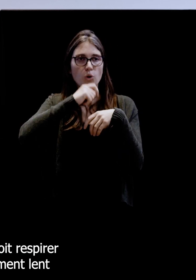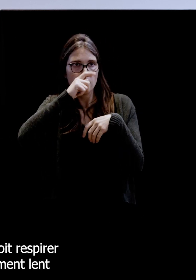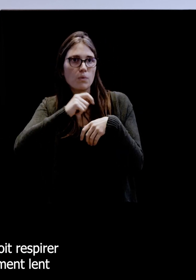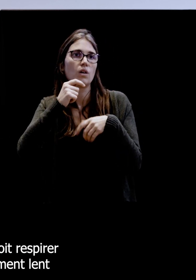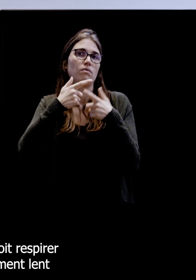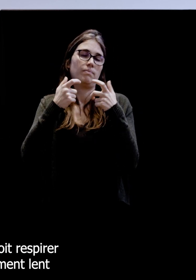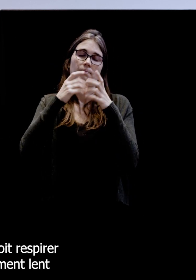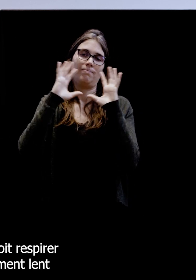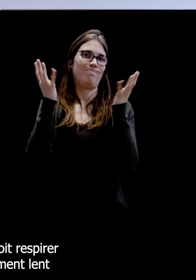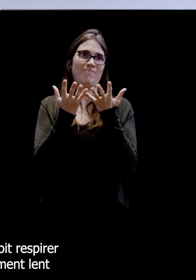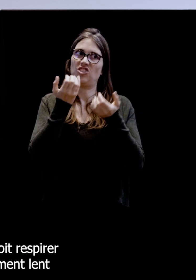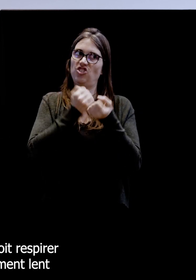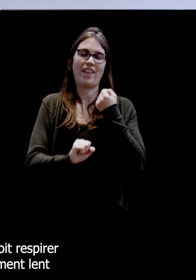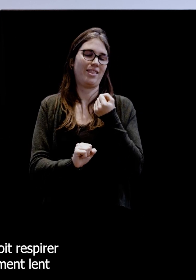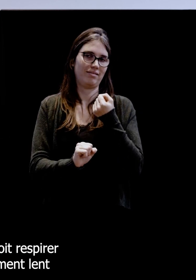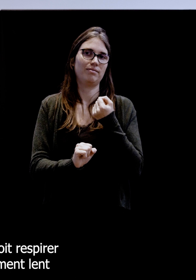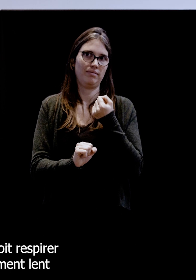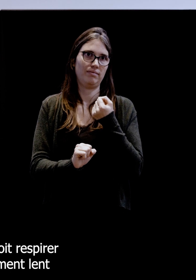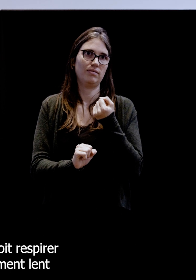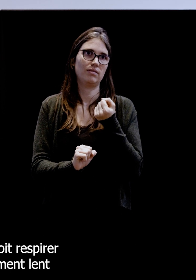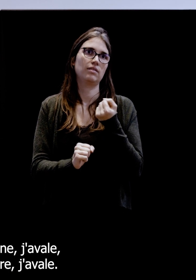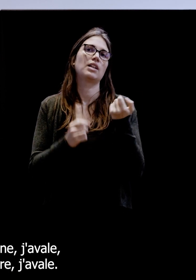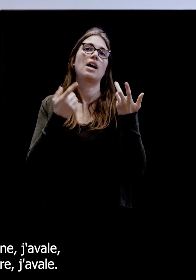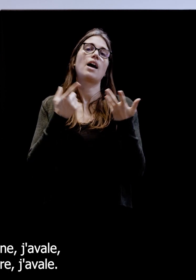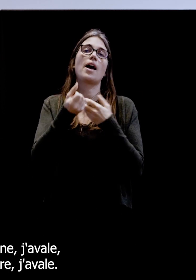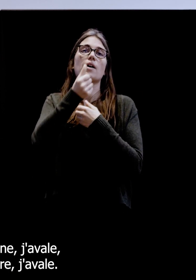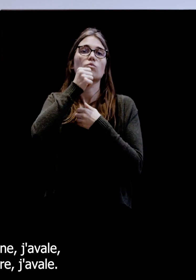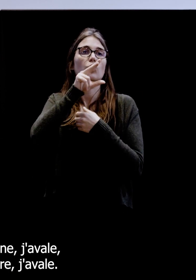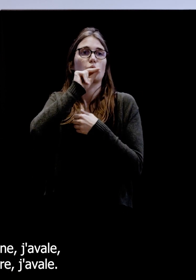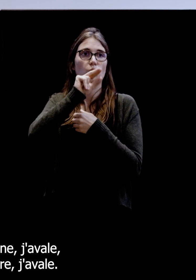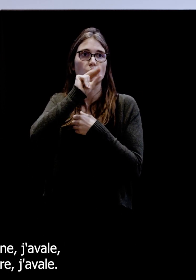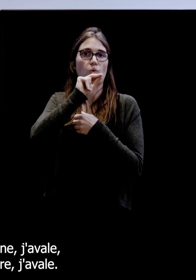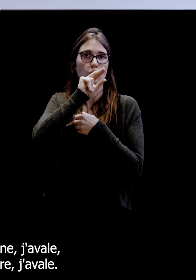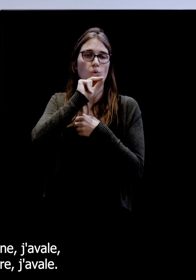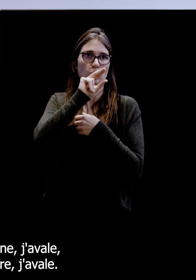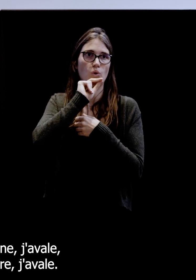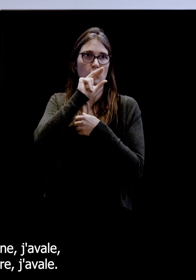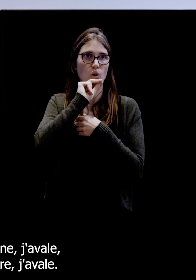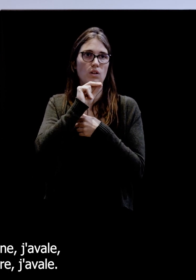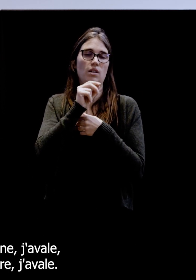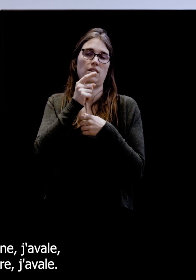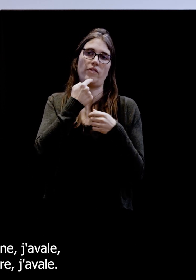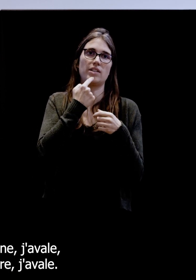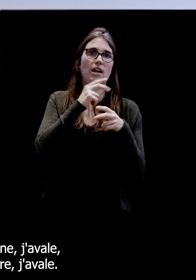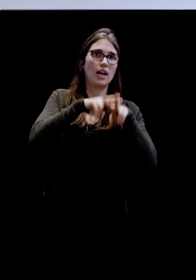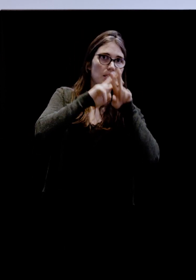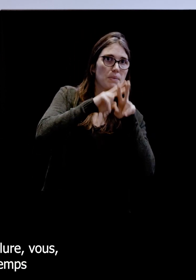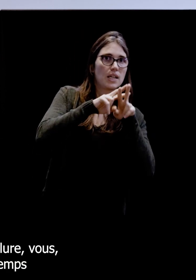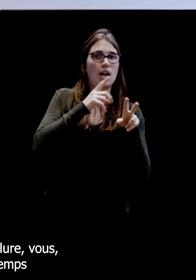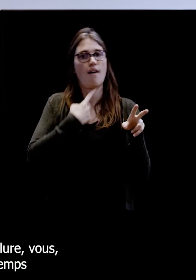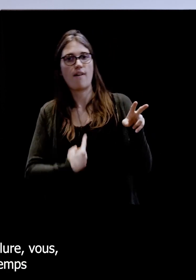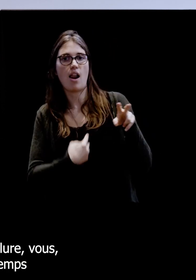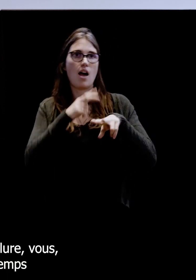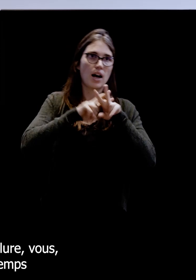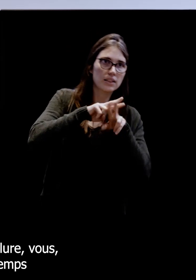doit téter, on doit respirer avec un rythme relativement lent parce qu'il faut qu'on alterne. J'avale, je respire, j'avale, je respire, j'avale, je respire.